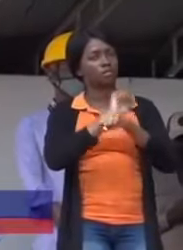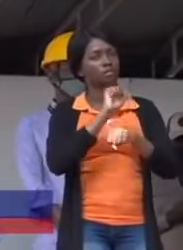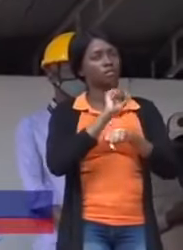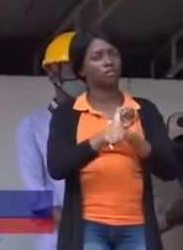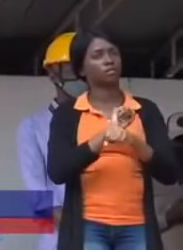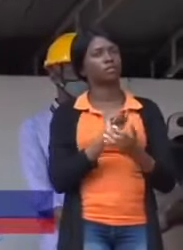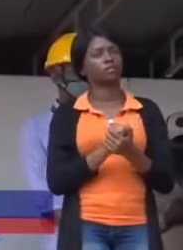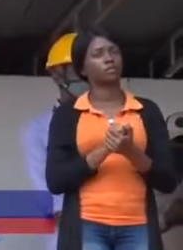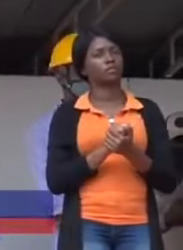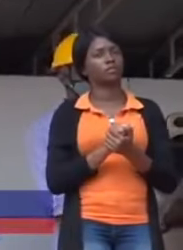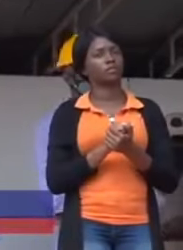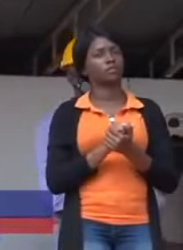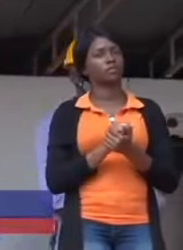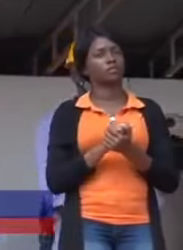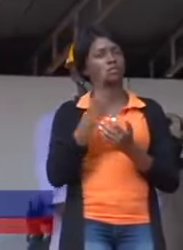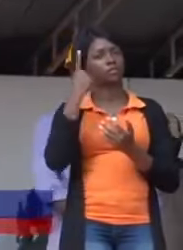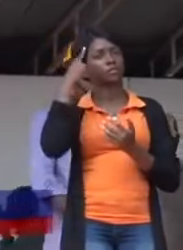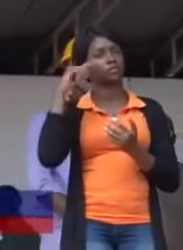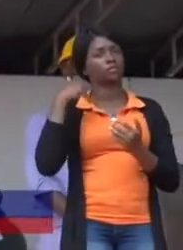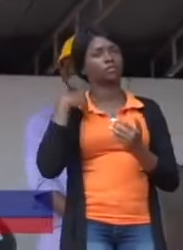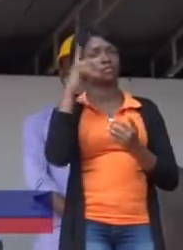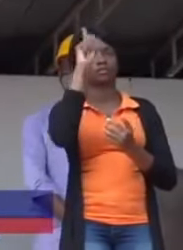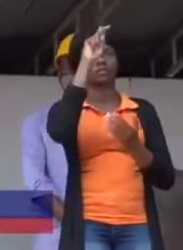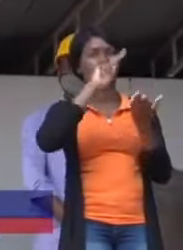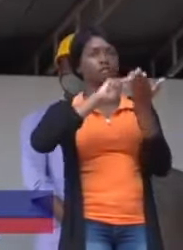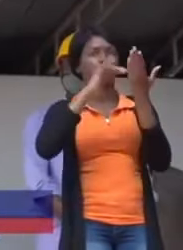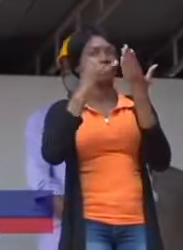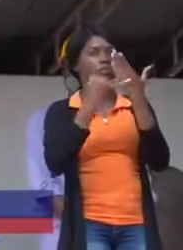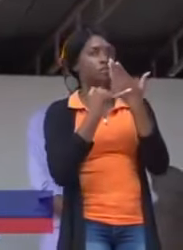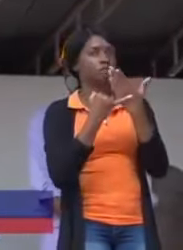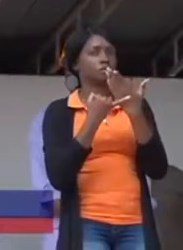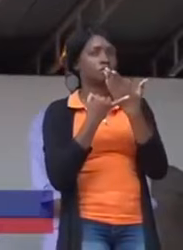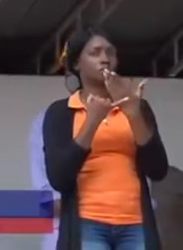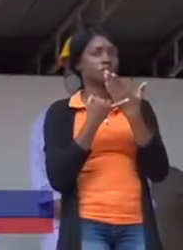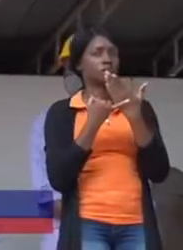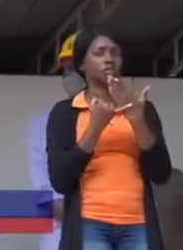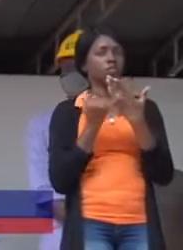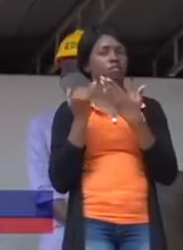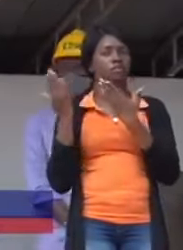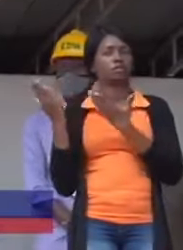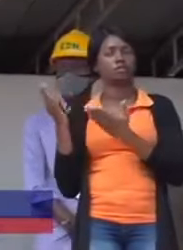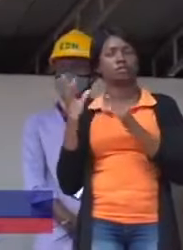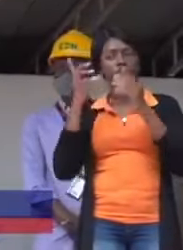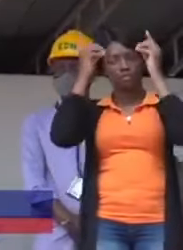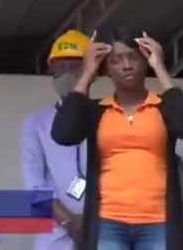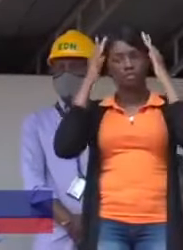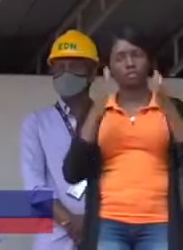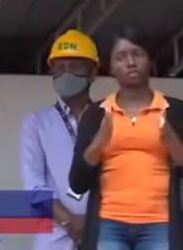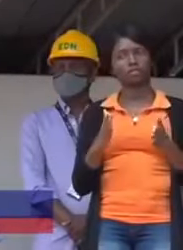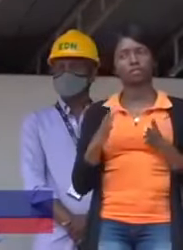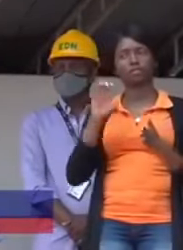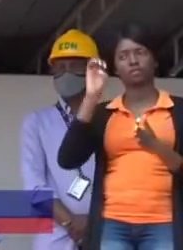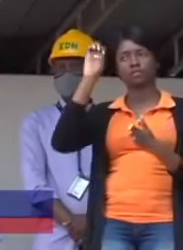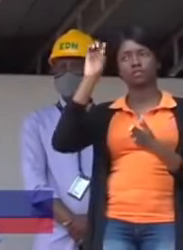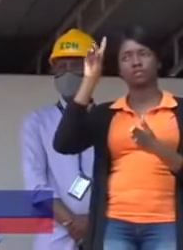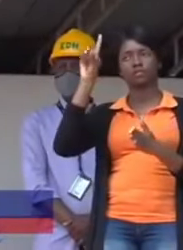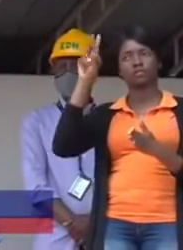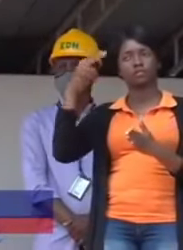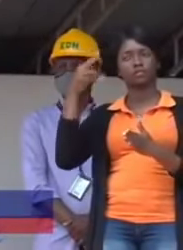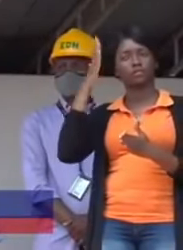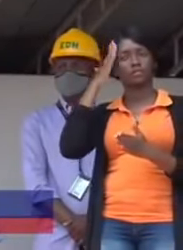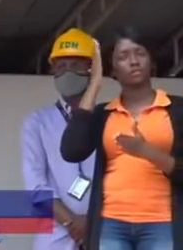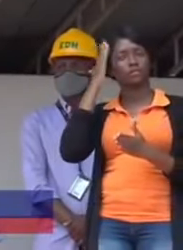travail pour que grand projet Jean directeur département d'ABH connait